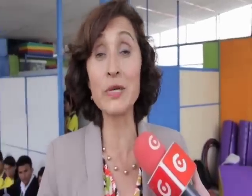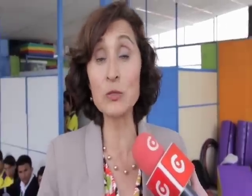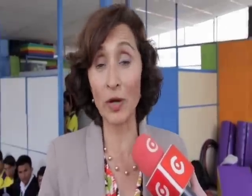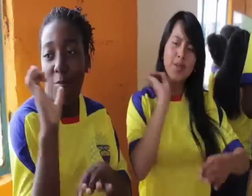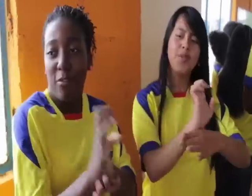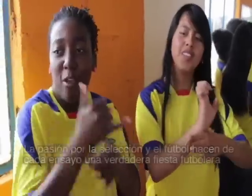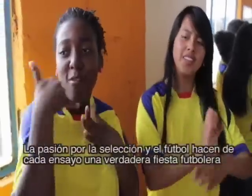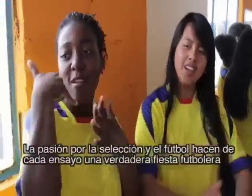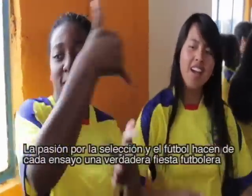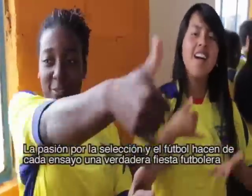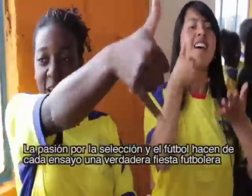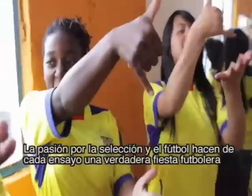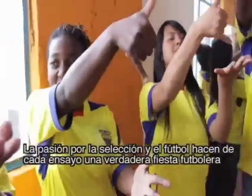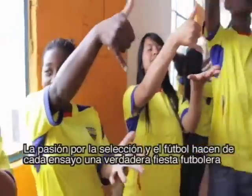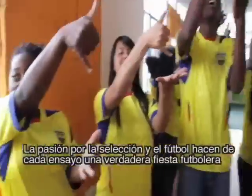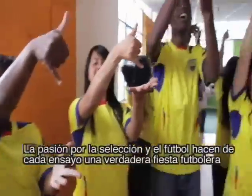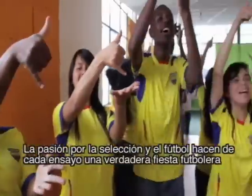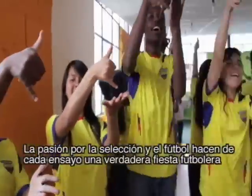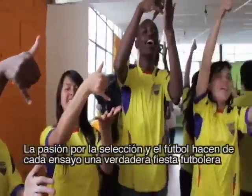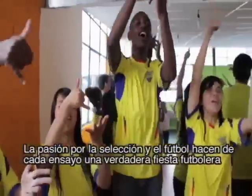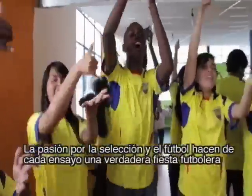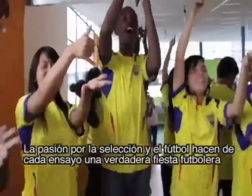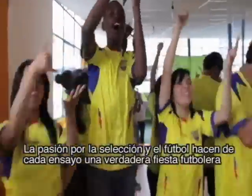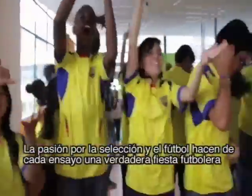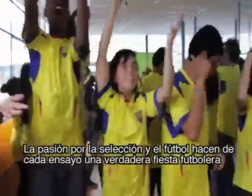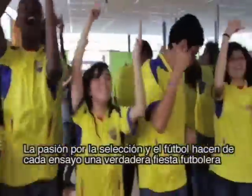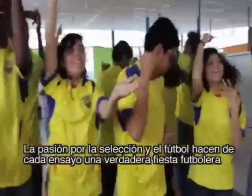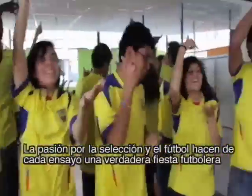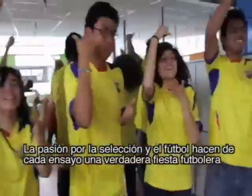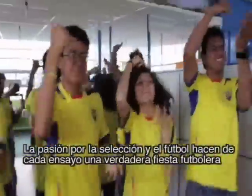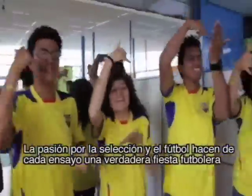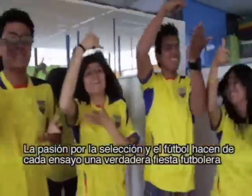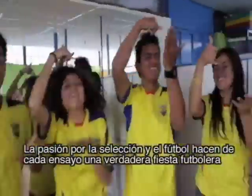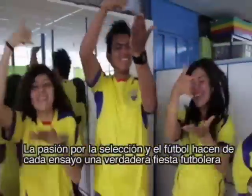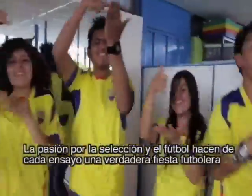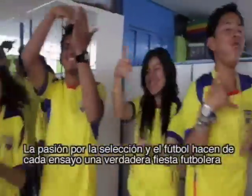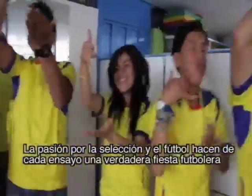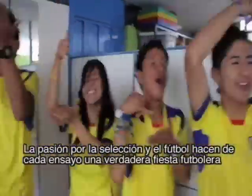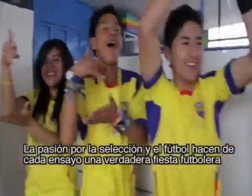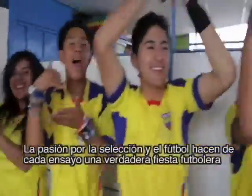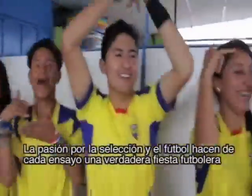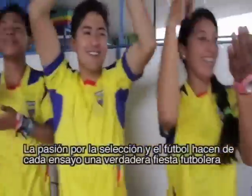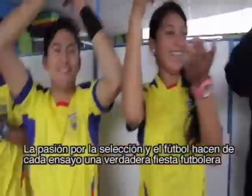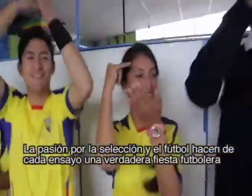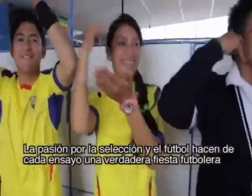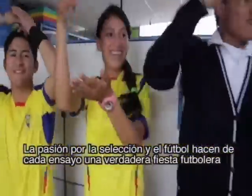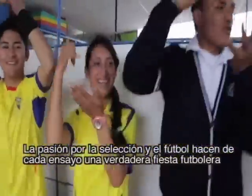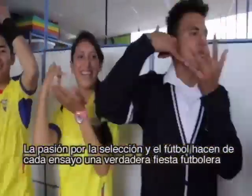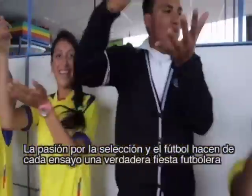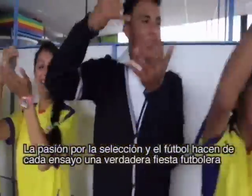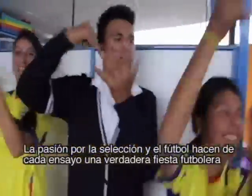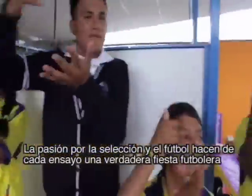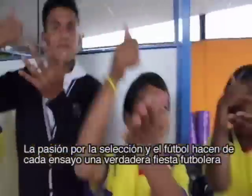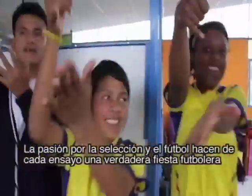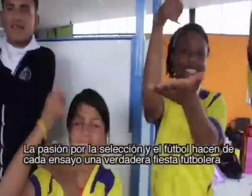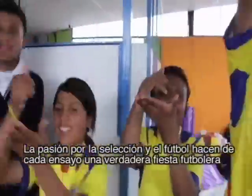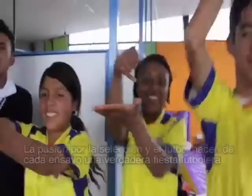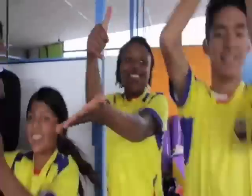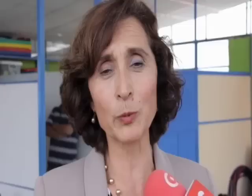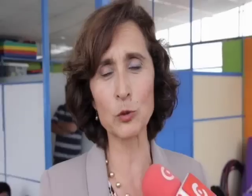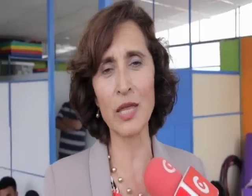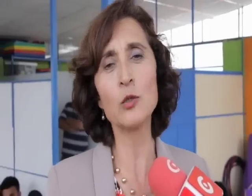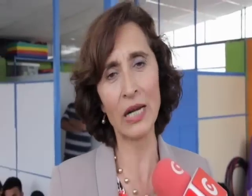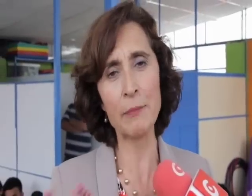interés, en un mismo anhelo, y somos conscientes de que nuestro país es un país diverso, respetuoso de esa diversidad, y por ende vamos a apoyar